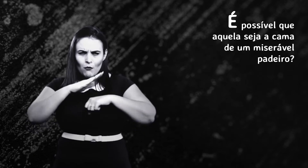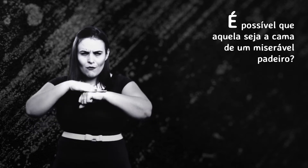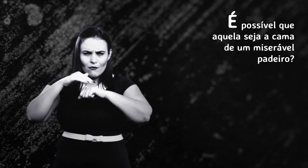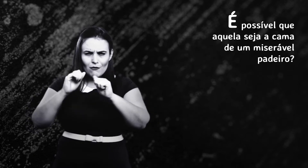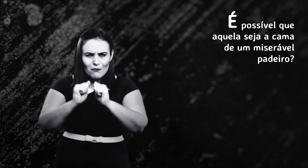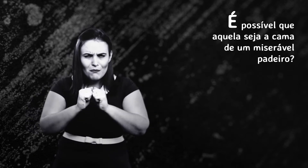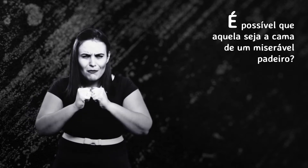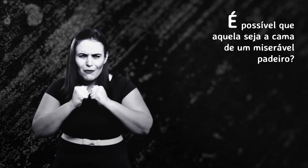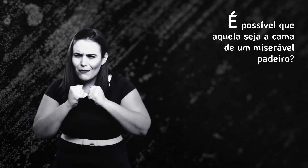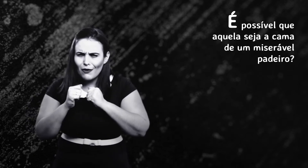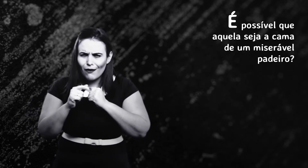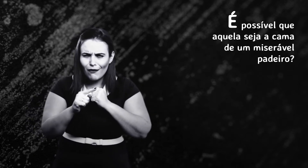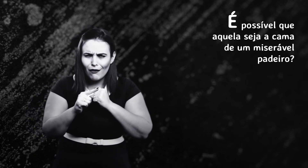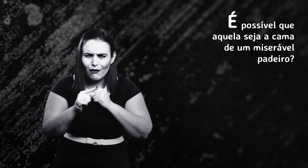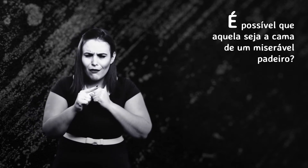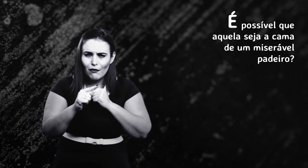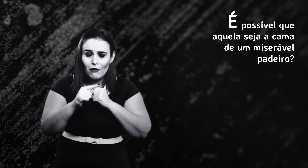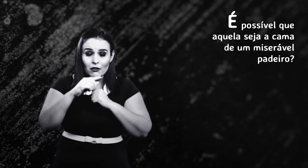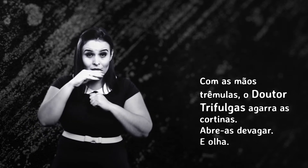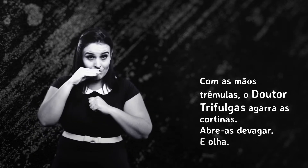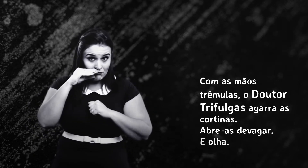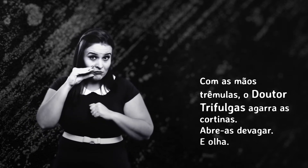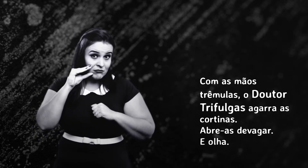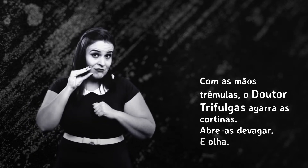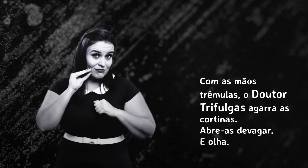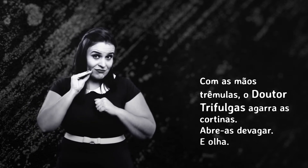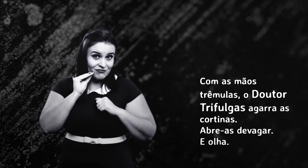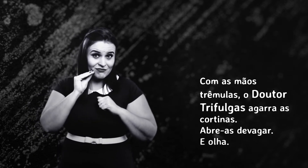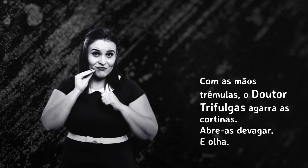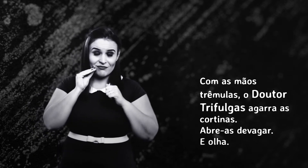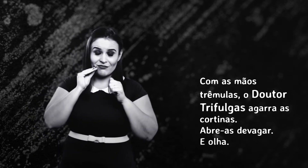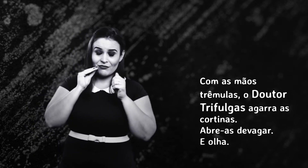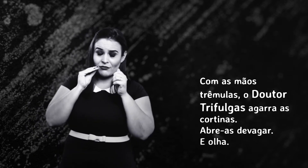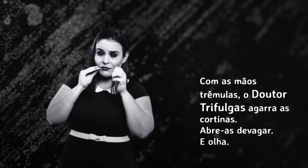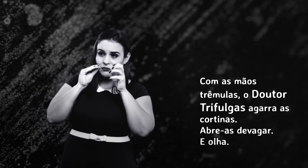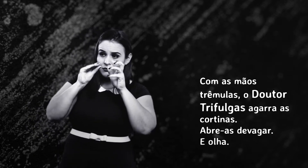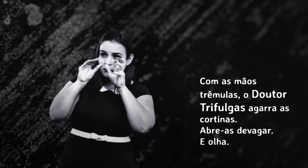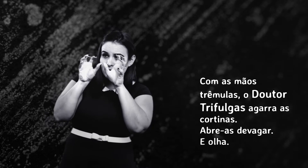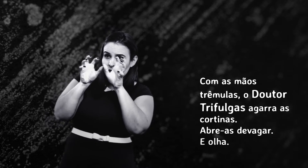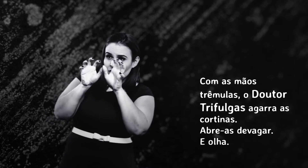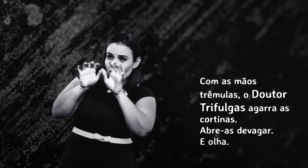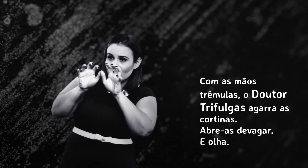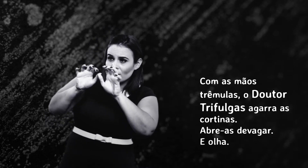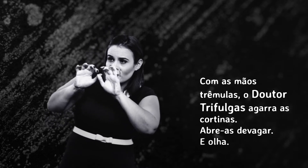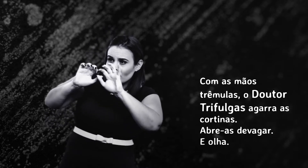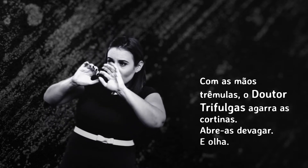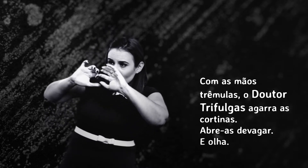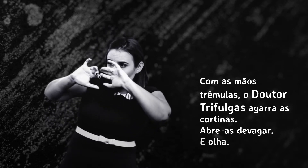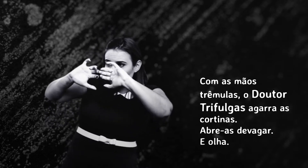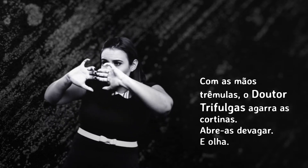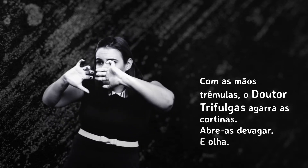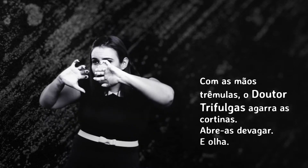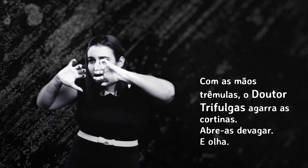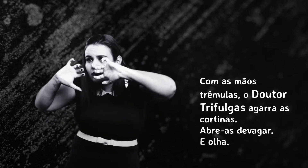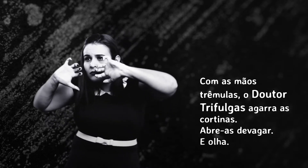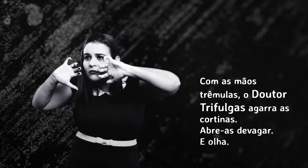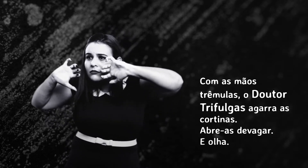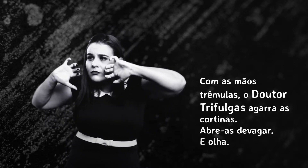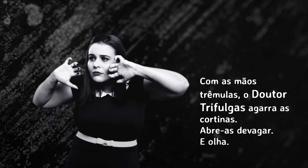miserável padeiro? Com as mãos trêmulas, o Dr. Trifulgas agarra as cortinas, abre-as